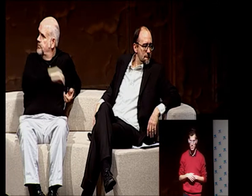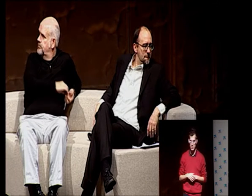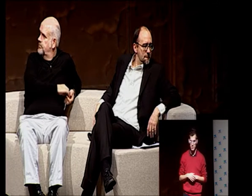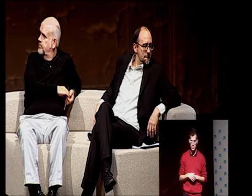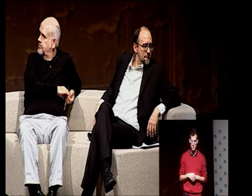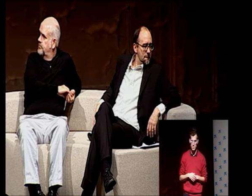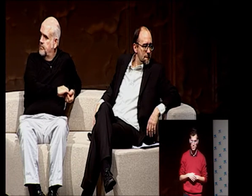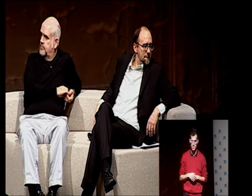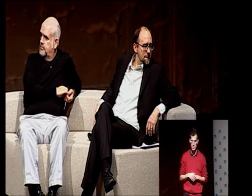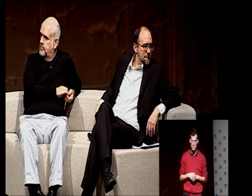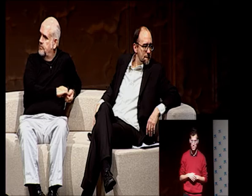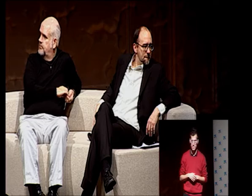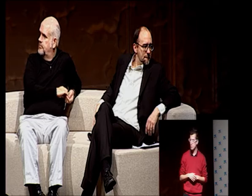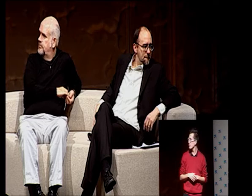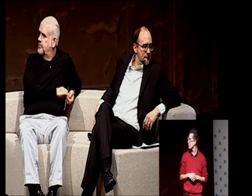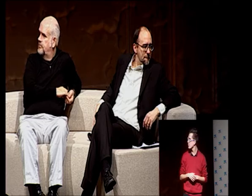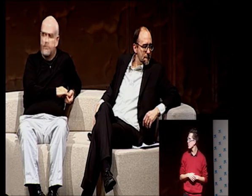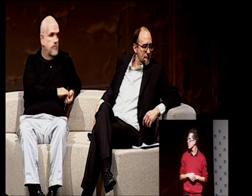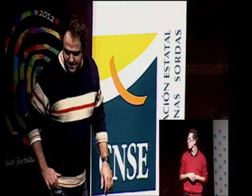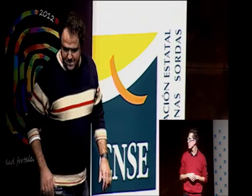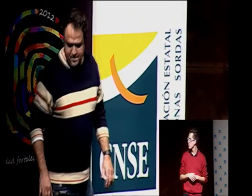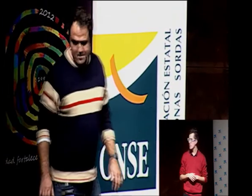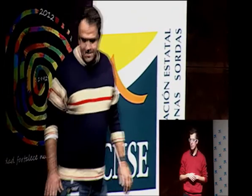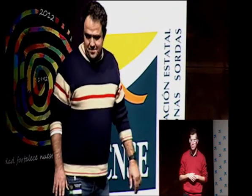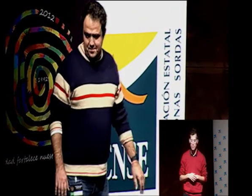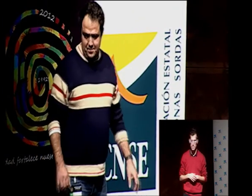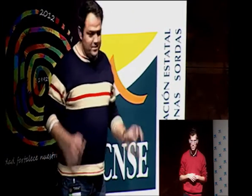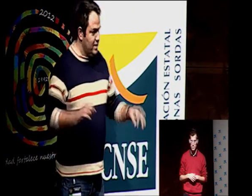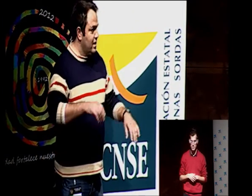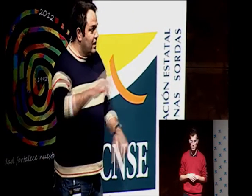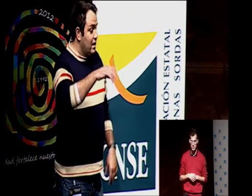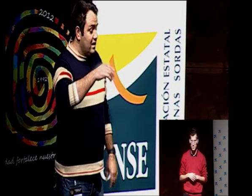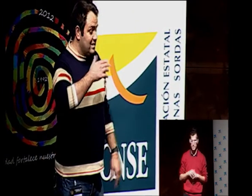preguntas intentar ser breves para que todos podamos